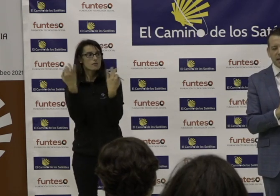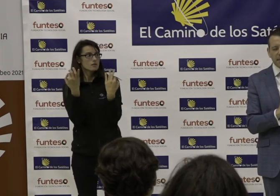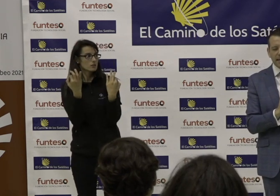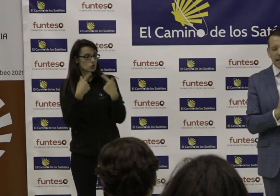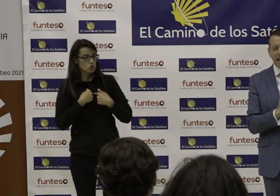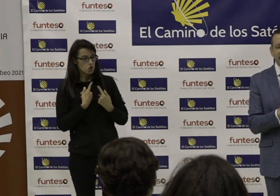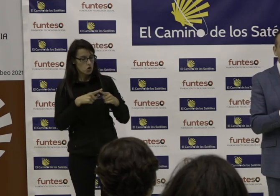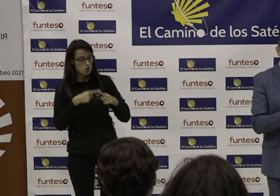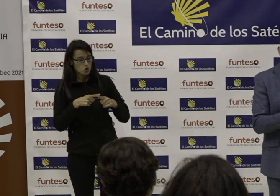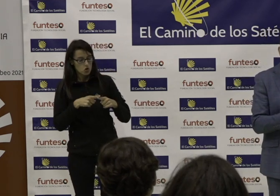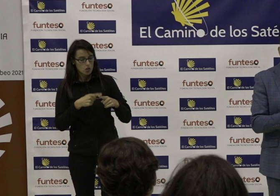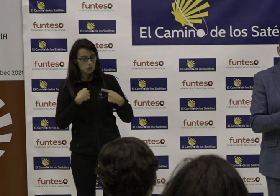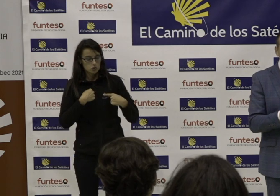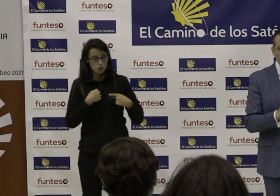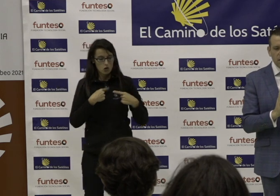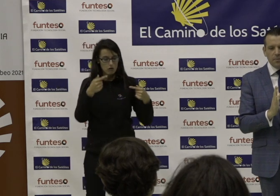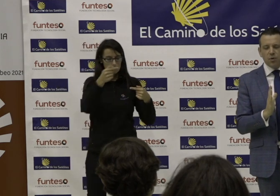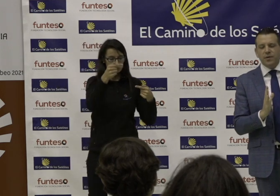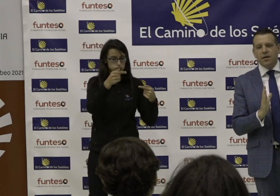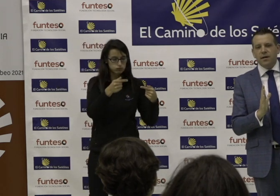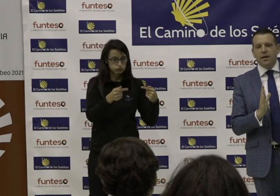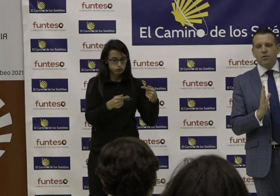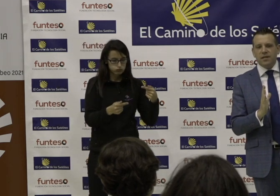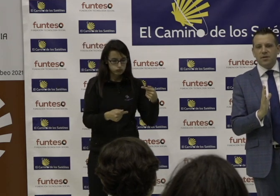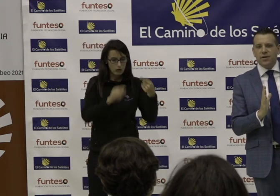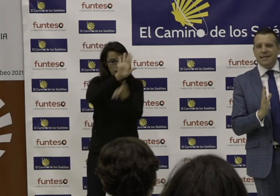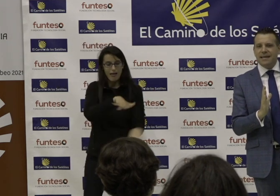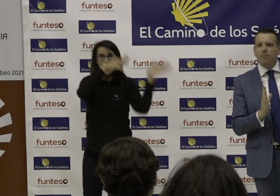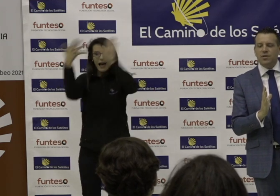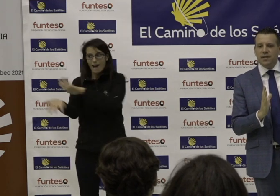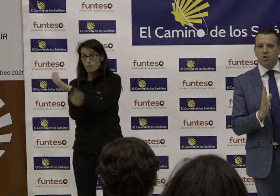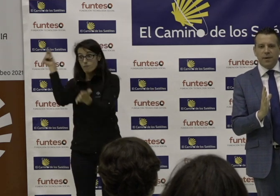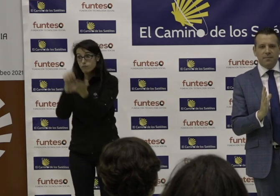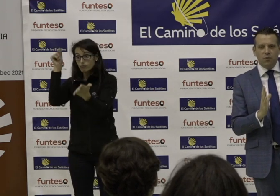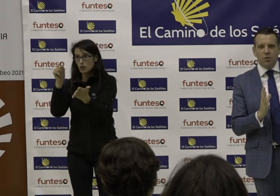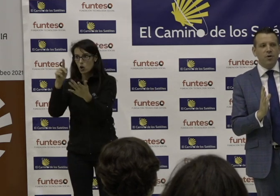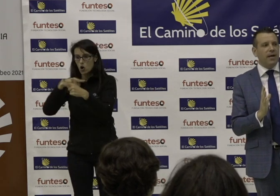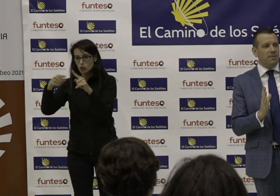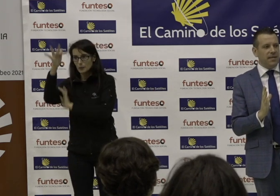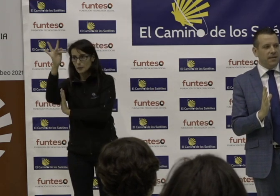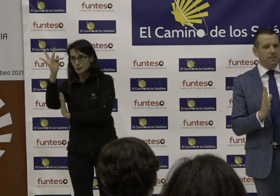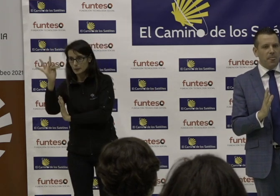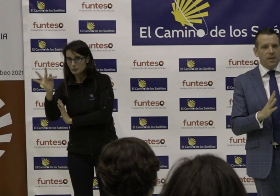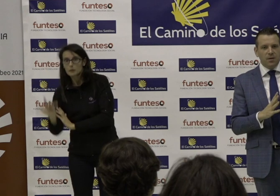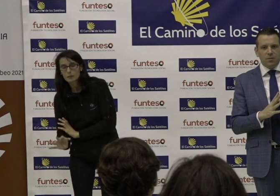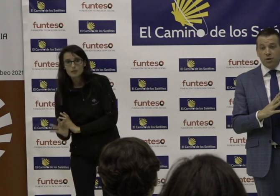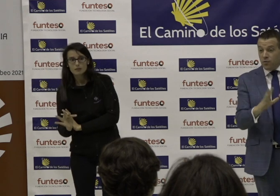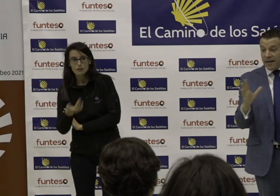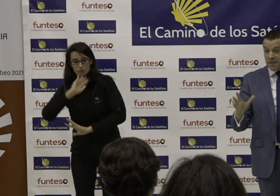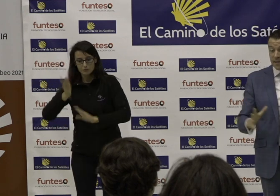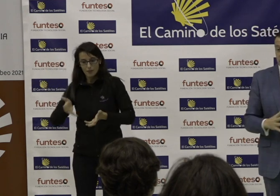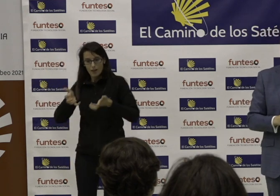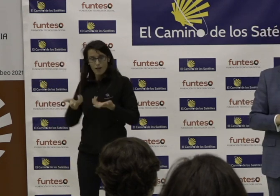hacer rápidamente el cambio y producir neurotransmisores que sean positivos para mi cuerpo y para mi mente?